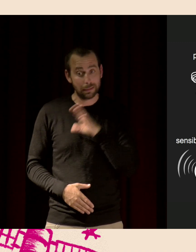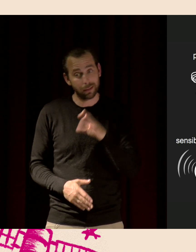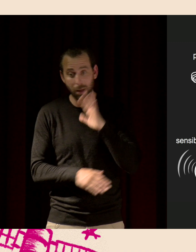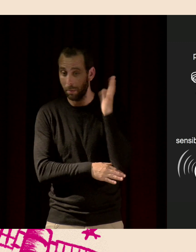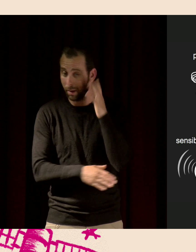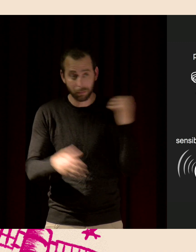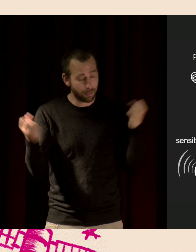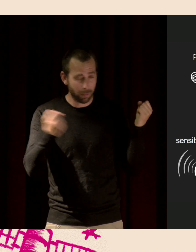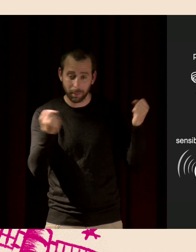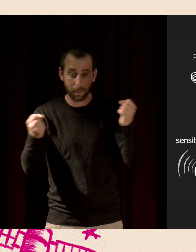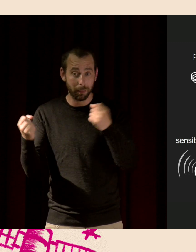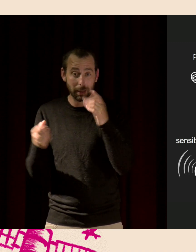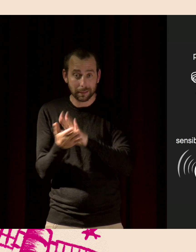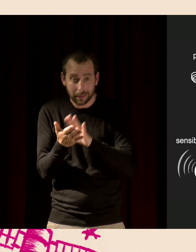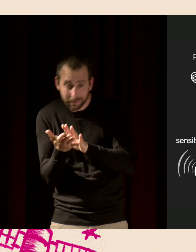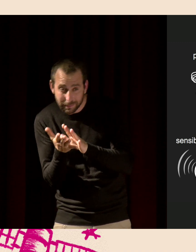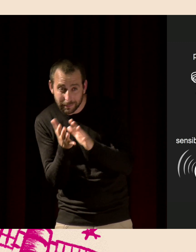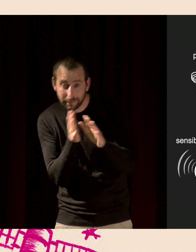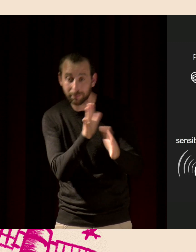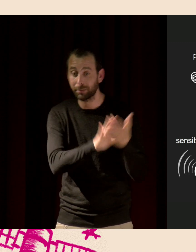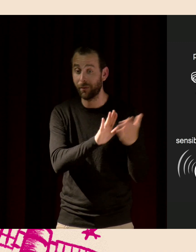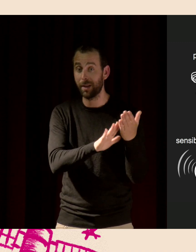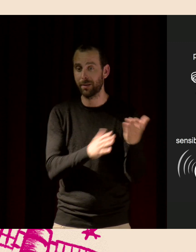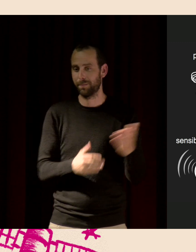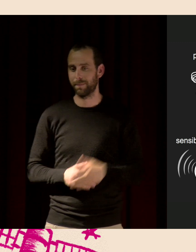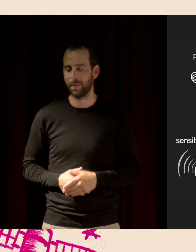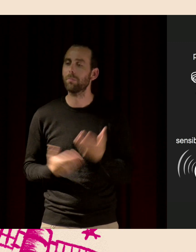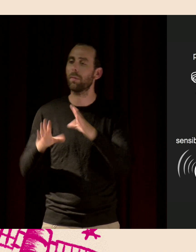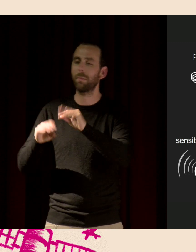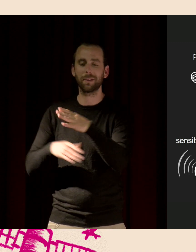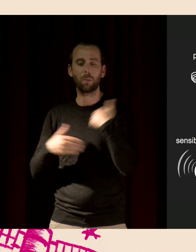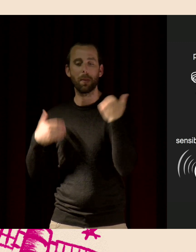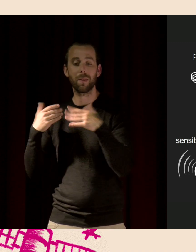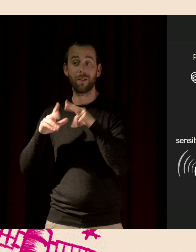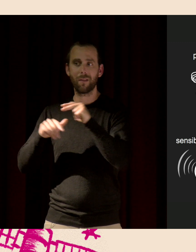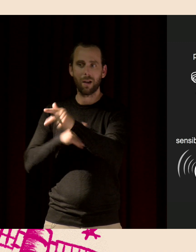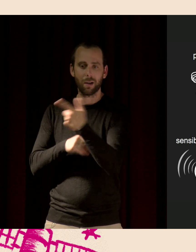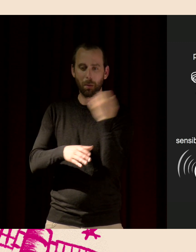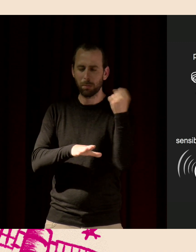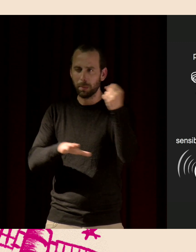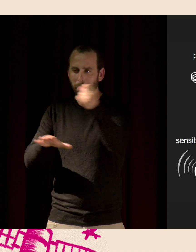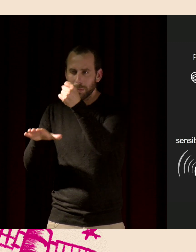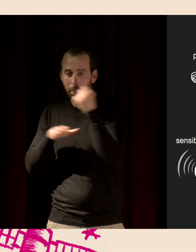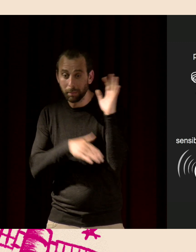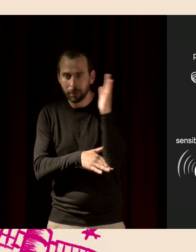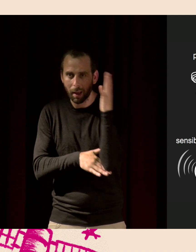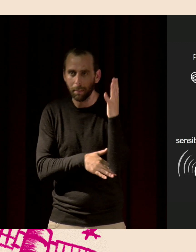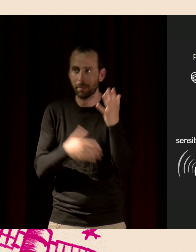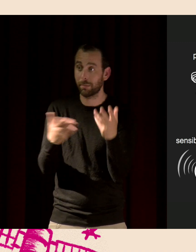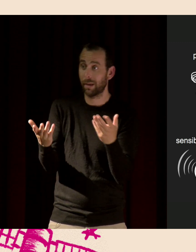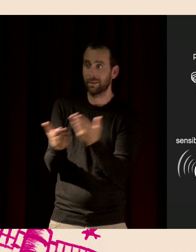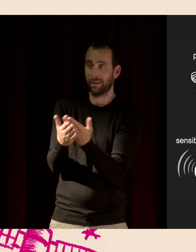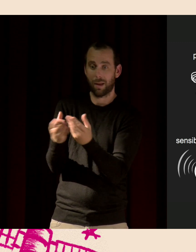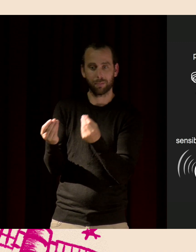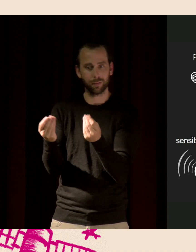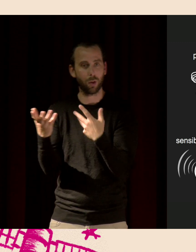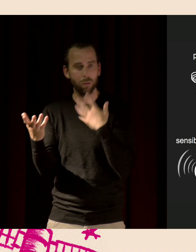Donc, on a dit au début que là, la place de la comédie allait être revégétalisée. Ça peut améliorer l'acoustique